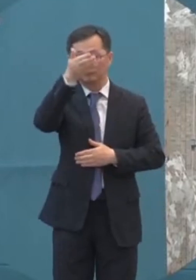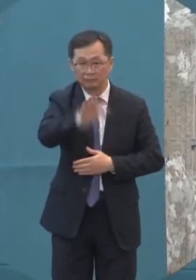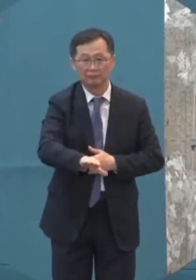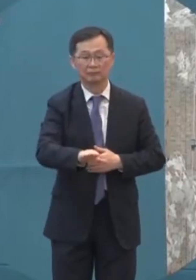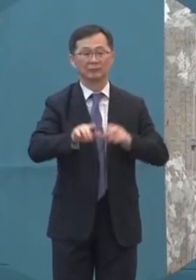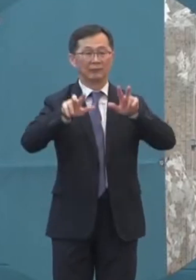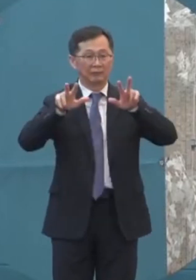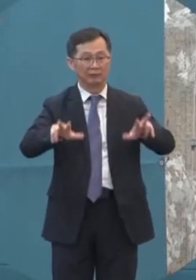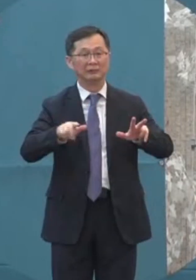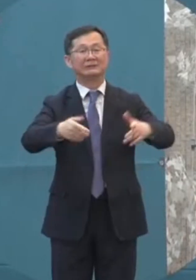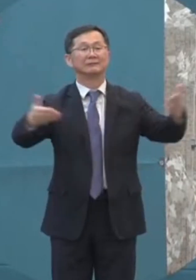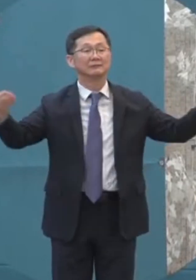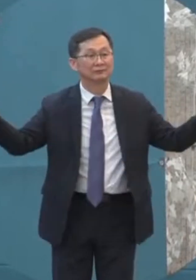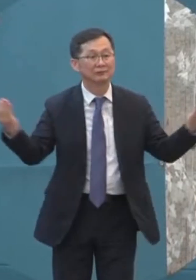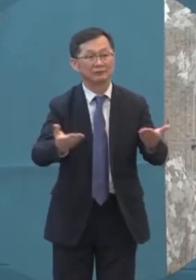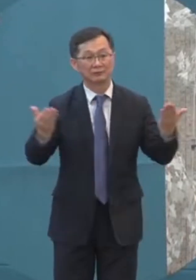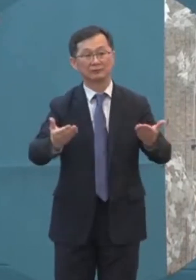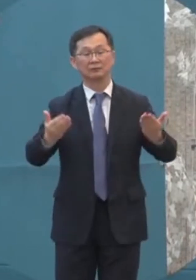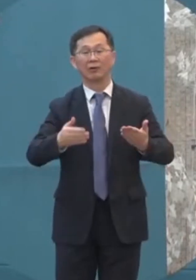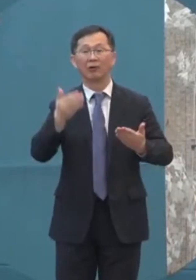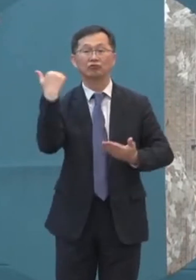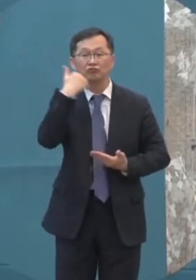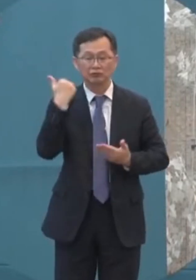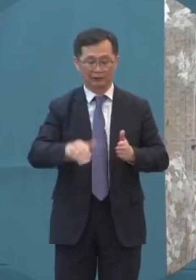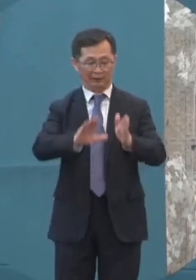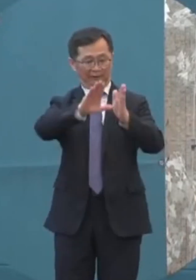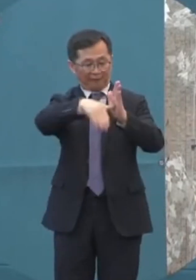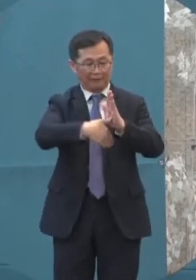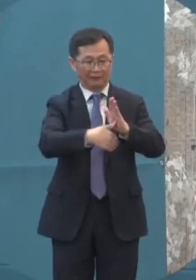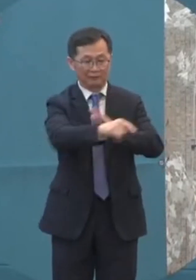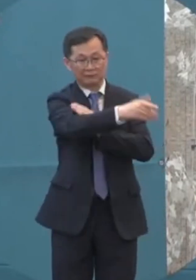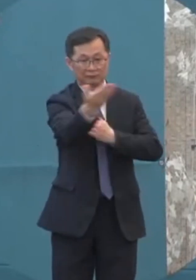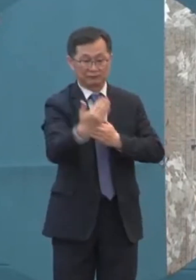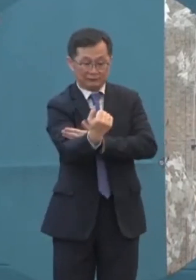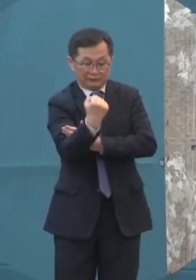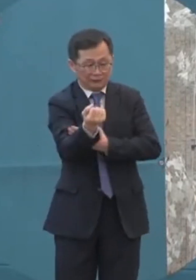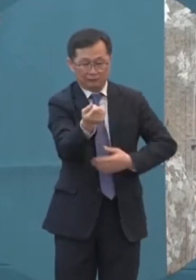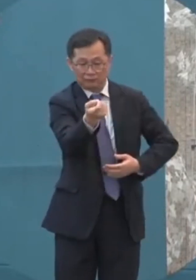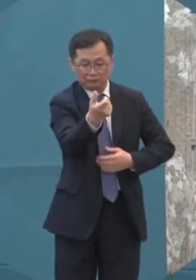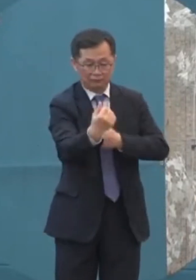그러나 이 일은 어느 한 세력의 힘만으로는 되지 않습니다.